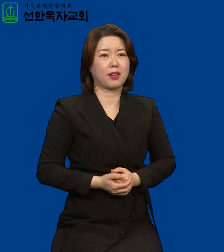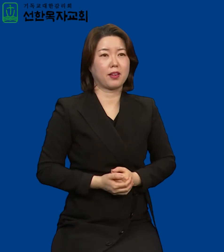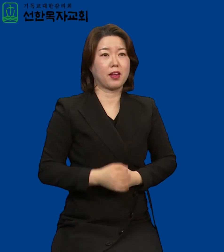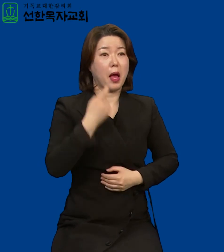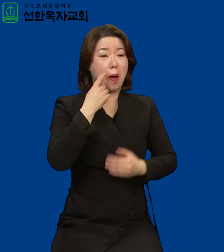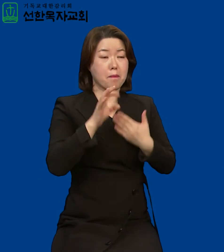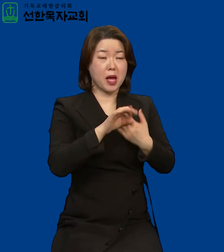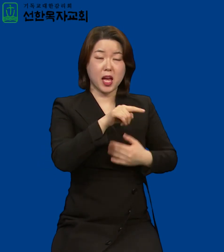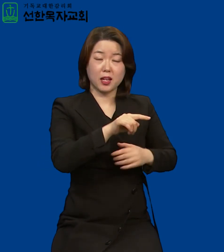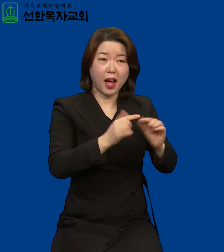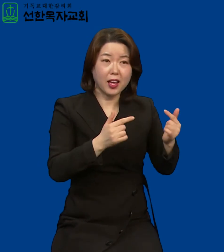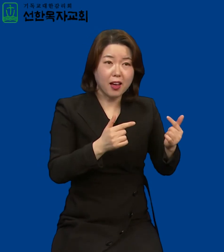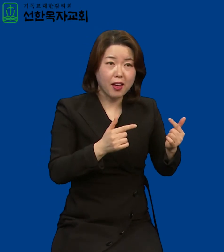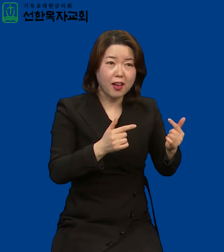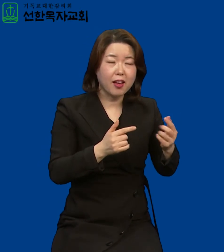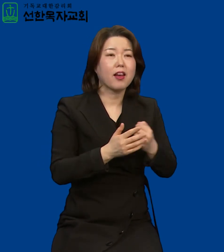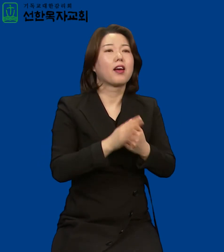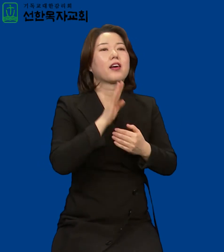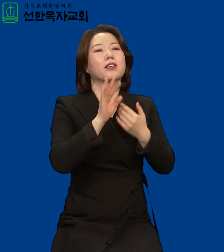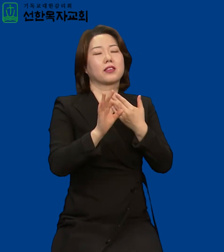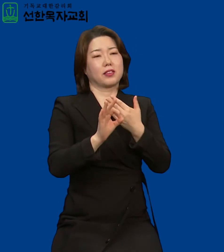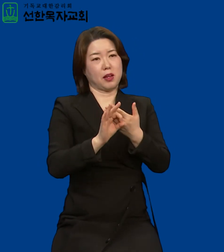만약에 그렇지 않다면